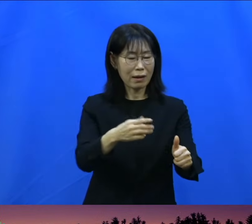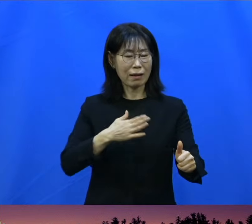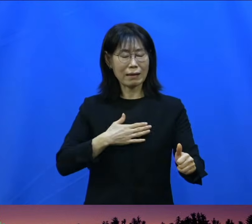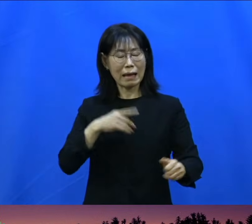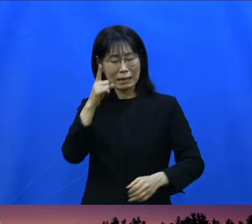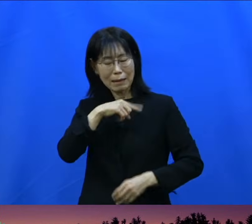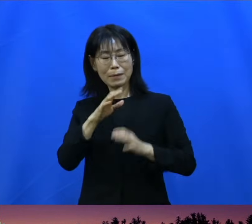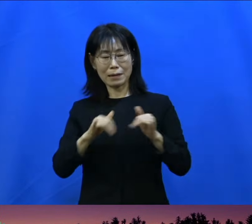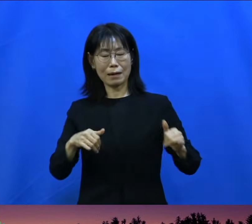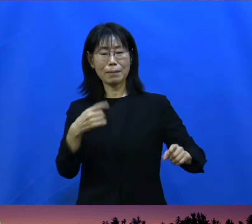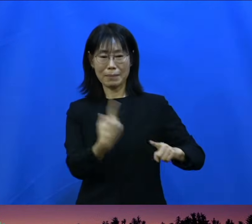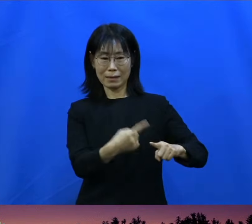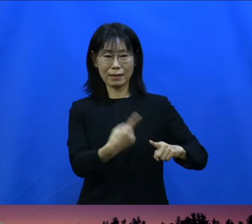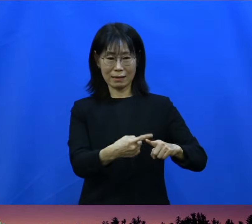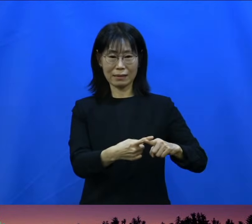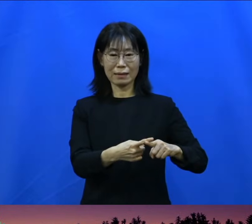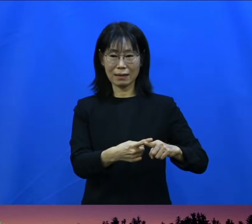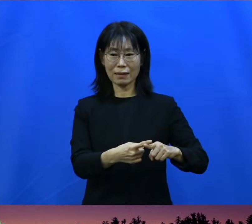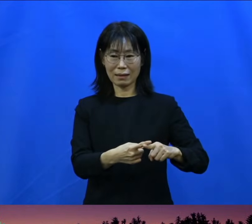사실이에요.